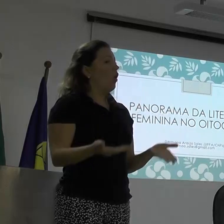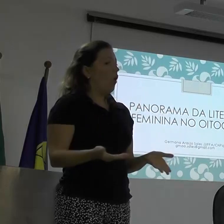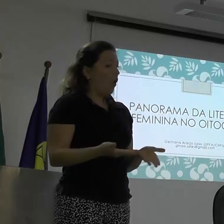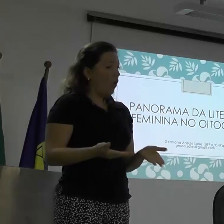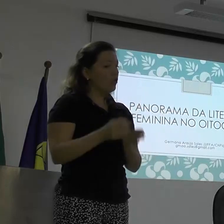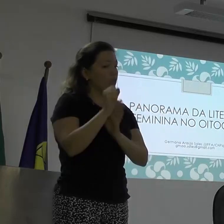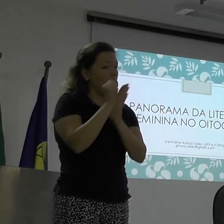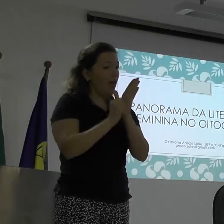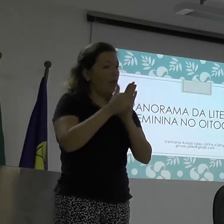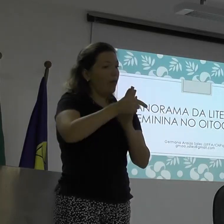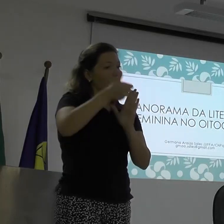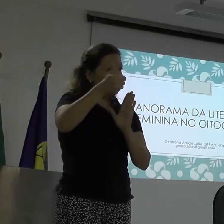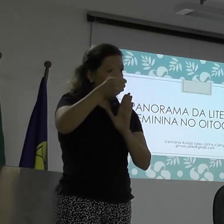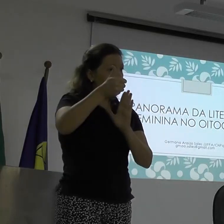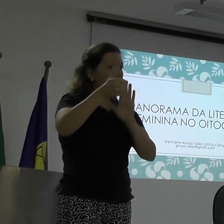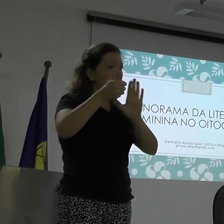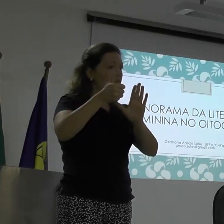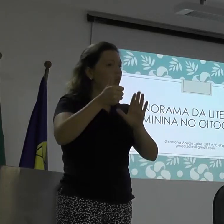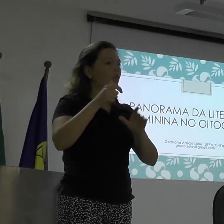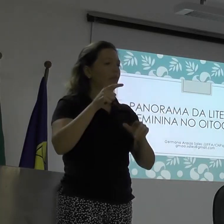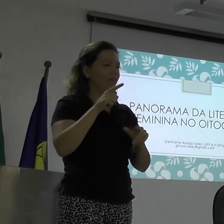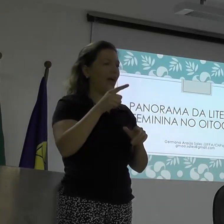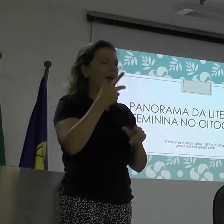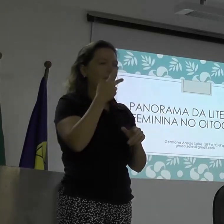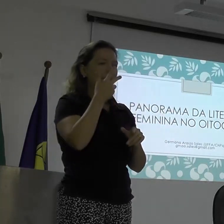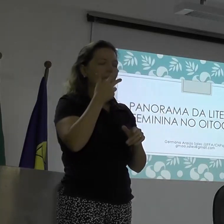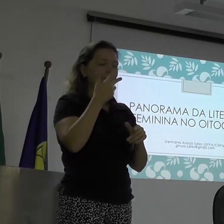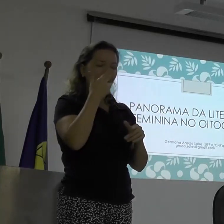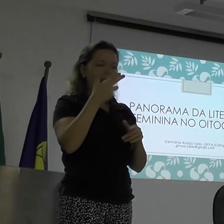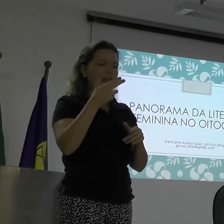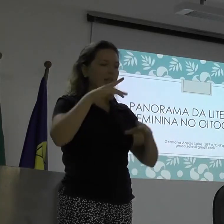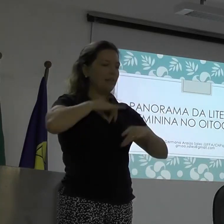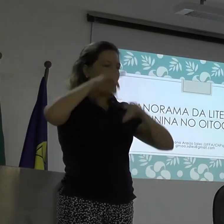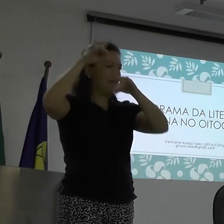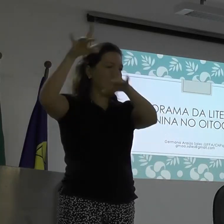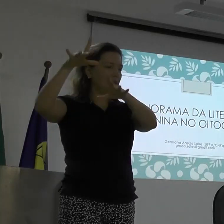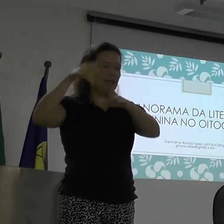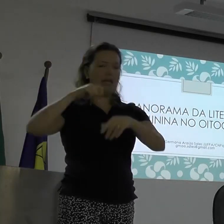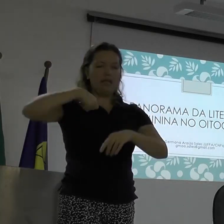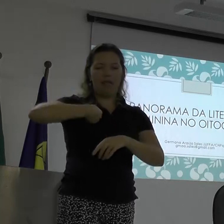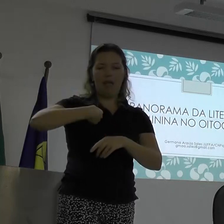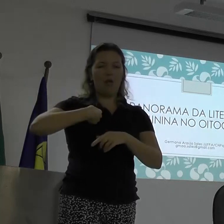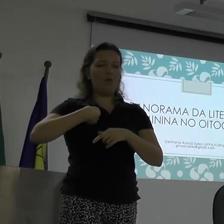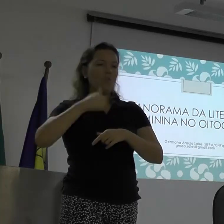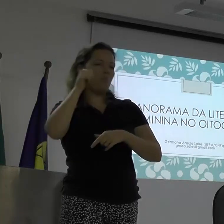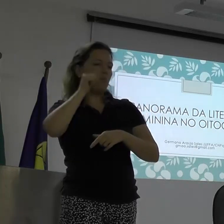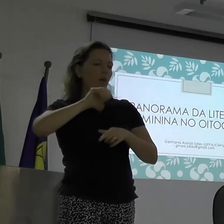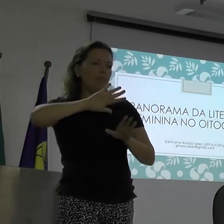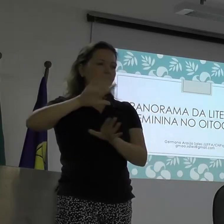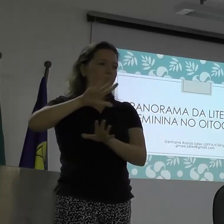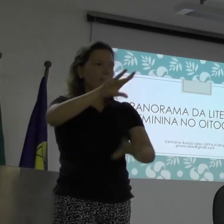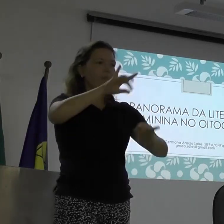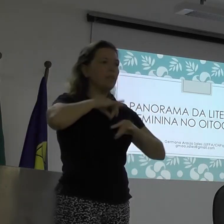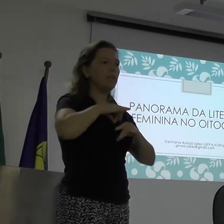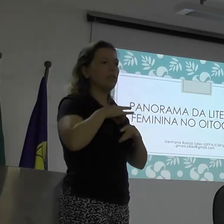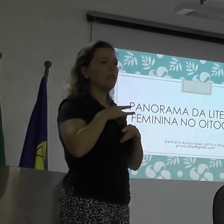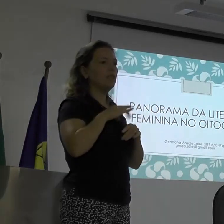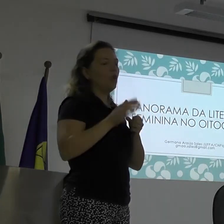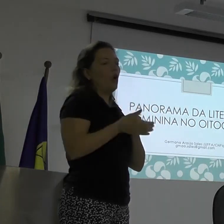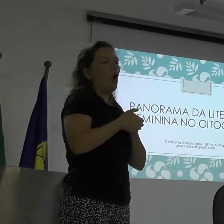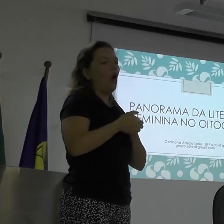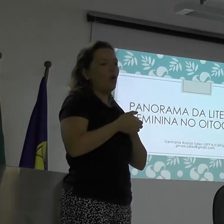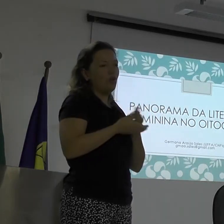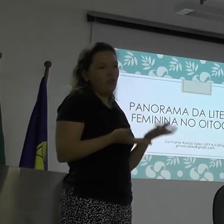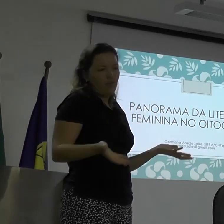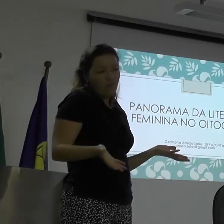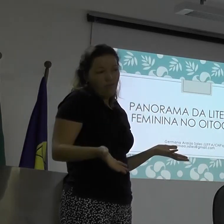século XXI, a matar o anjo do lar para falar o que a gente quer falar. A gente, na verdade, a